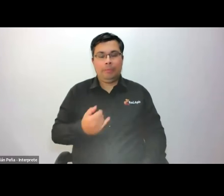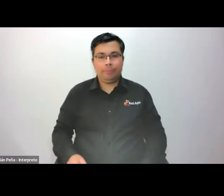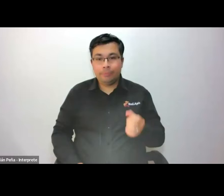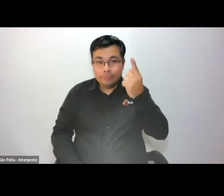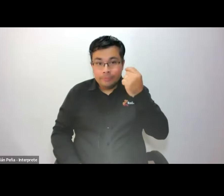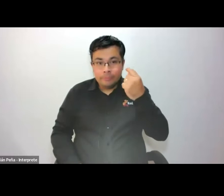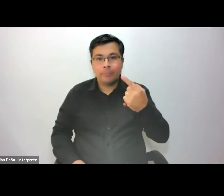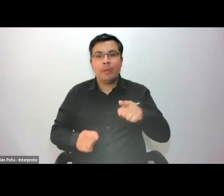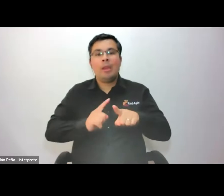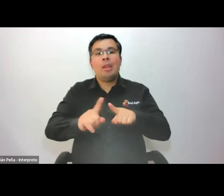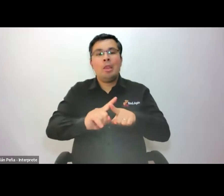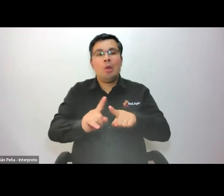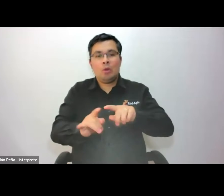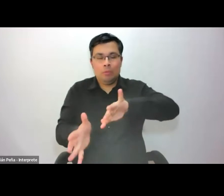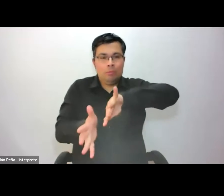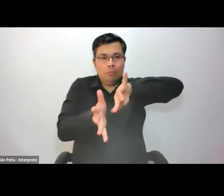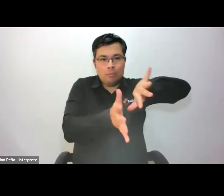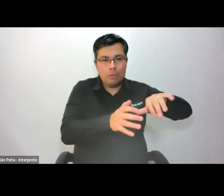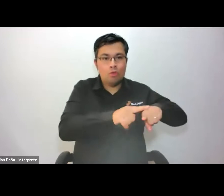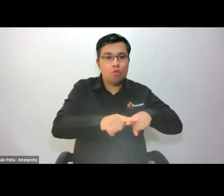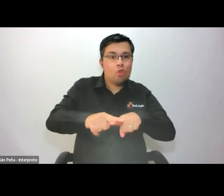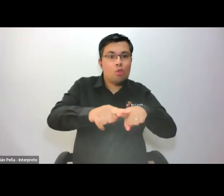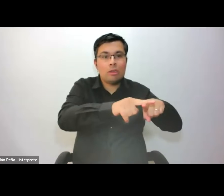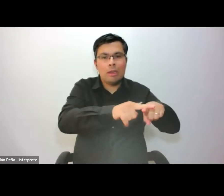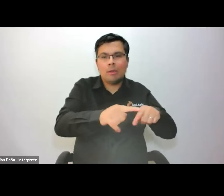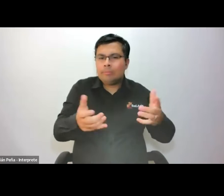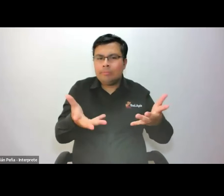el foco lo vamos a poner en que el autismo sería